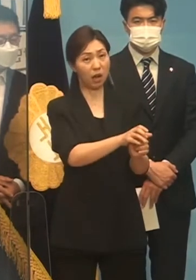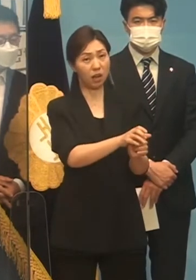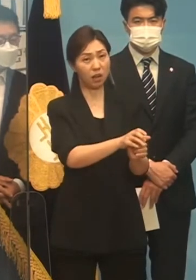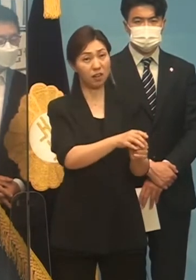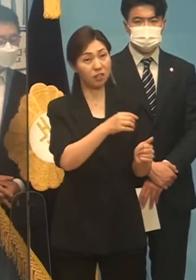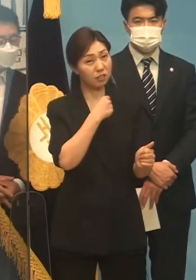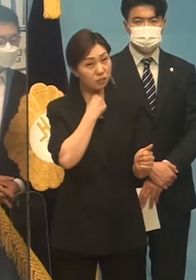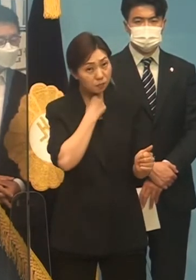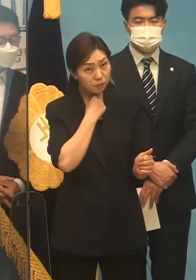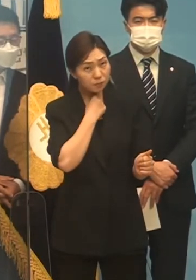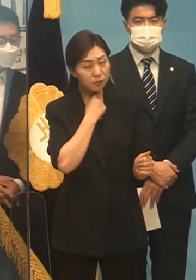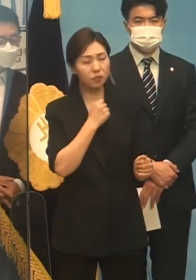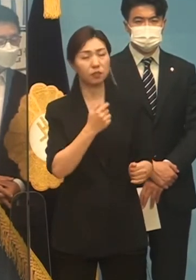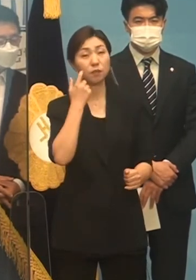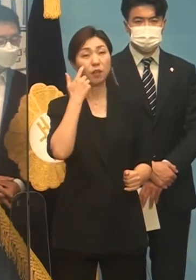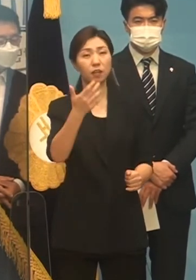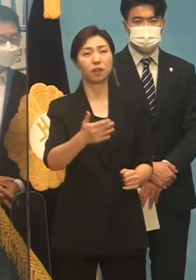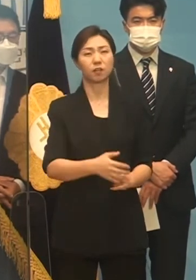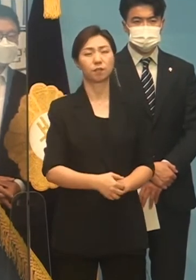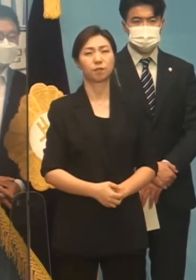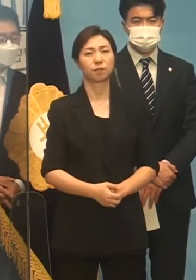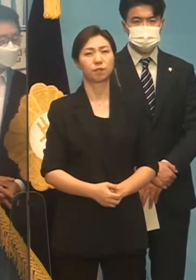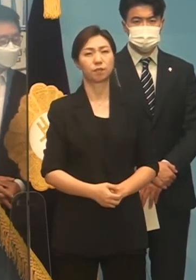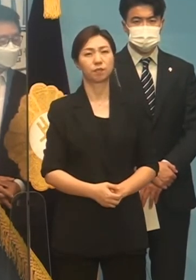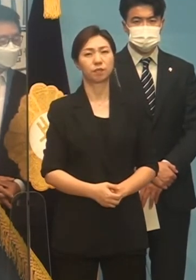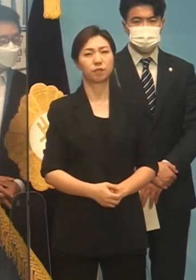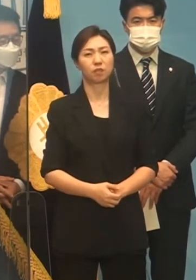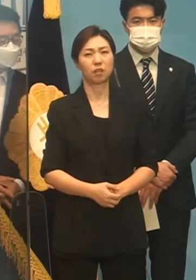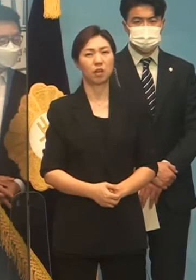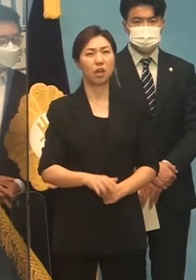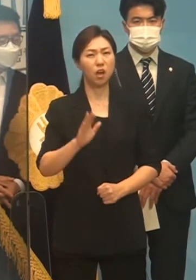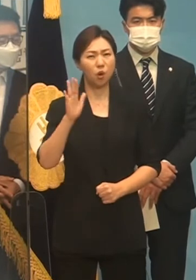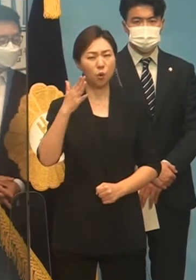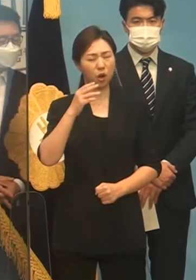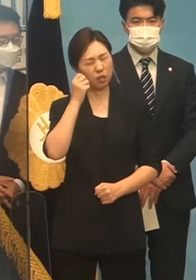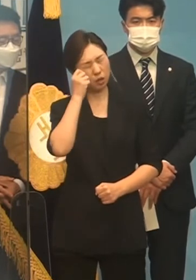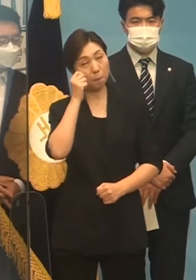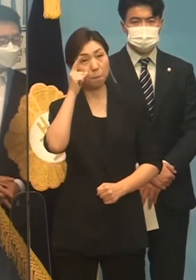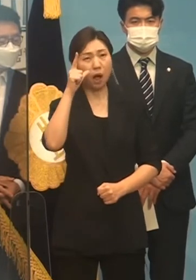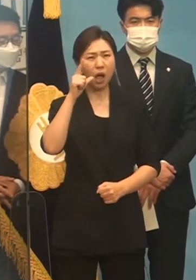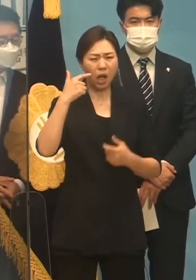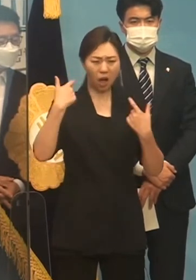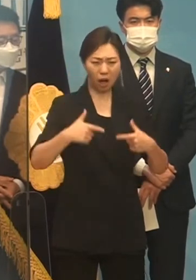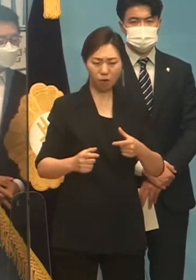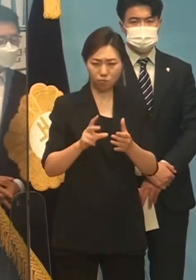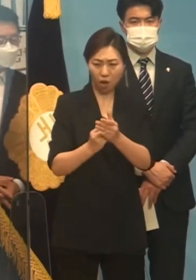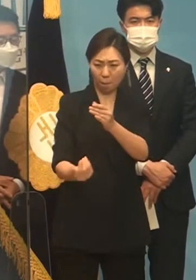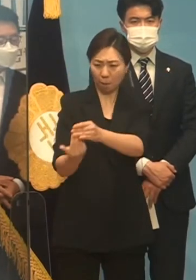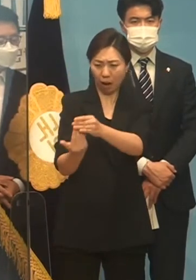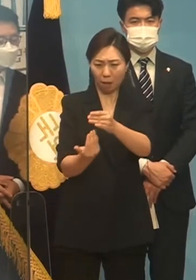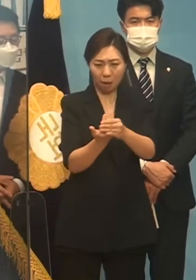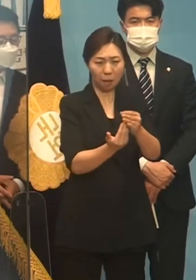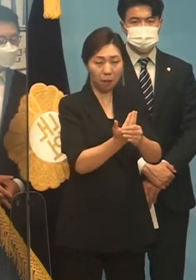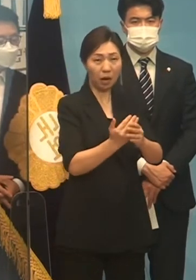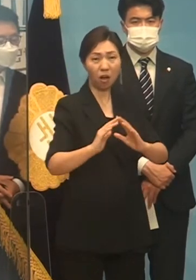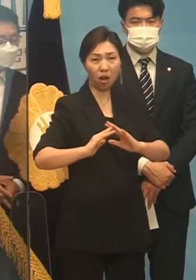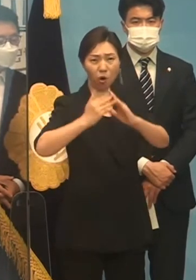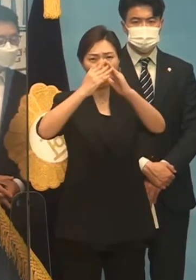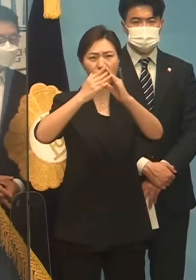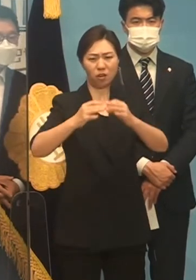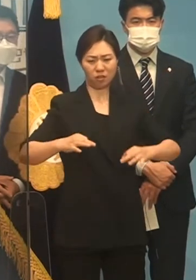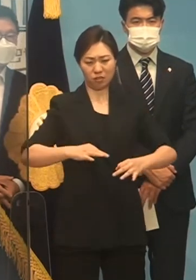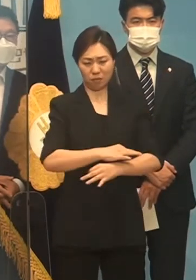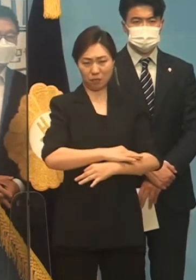않습니까? 자고 나면 터져나오는 대장동 화천대유 토건비 국민들이 걱정하고